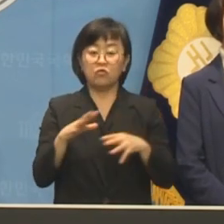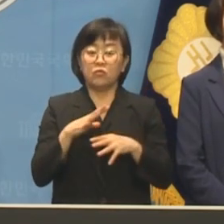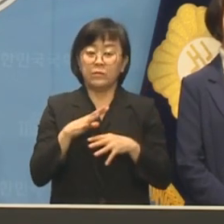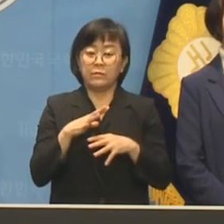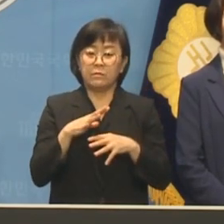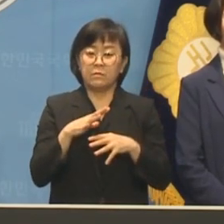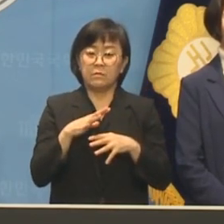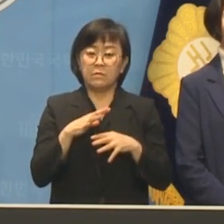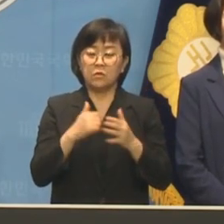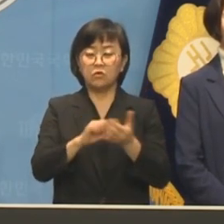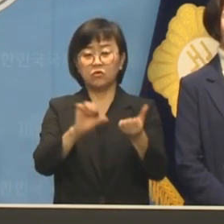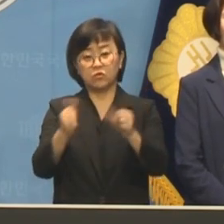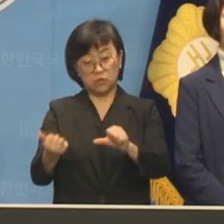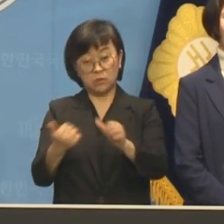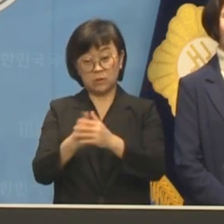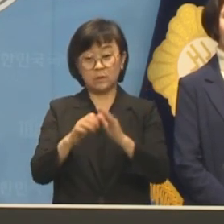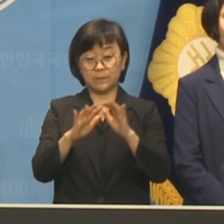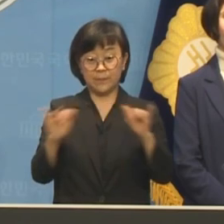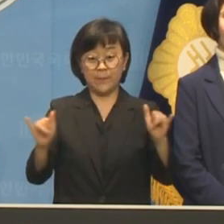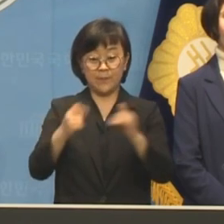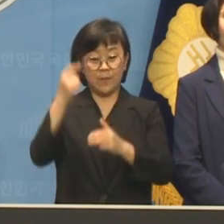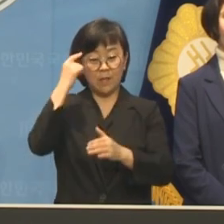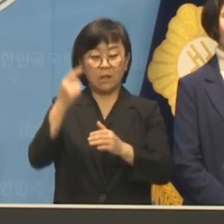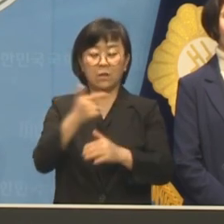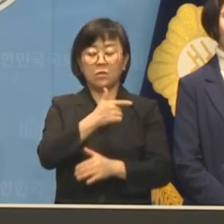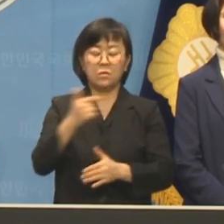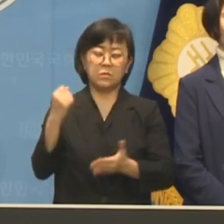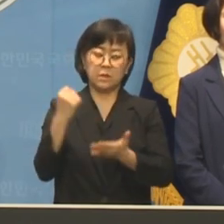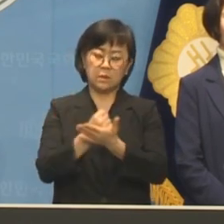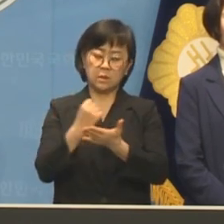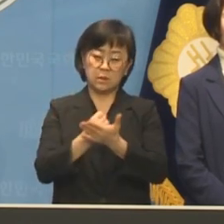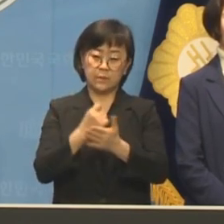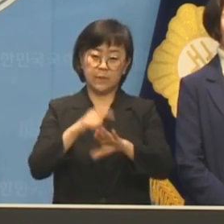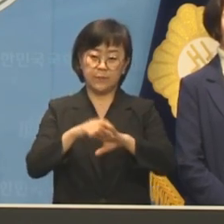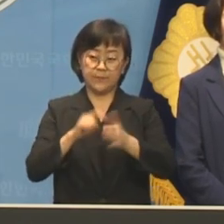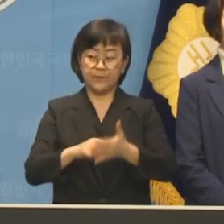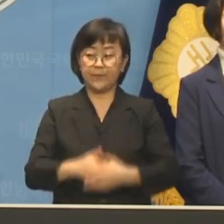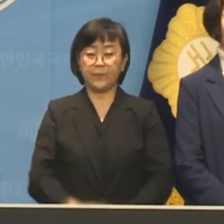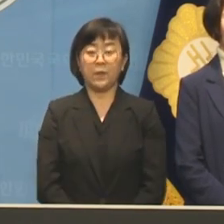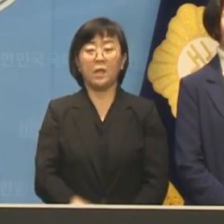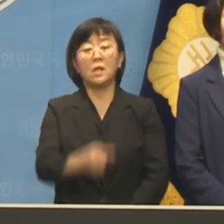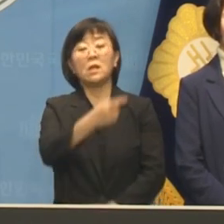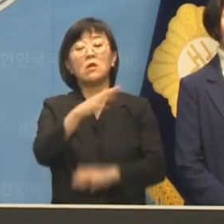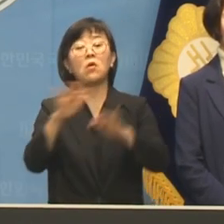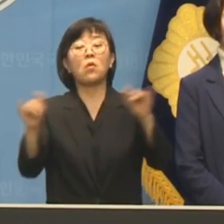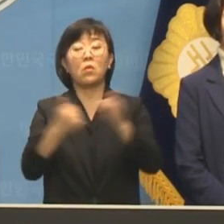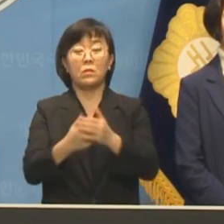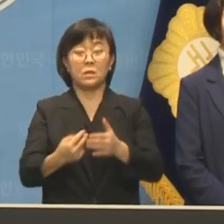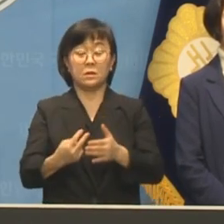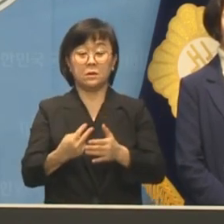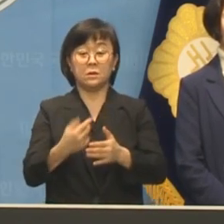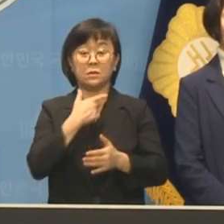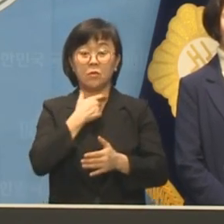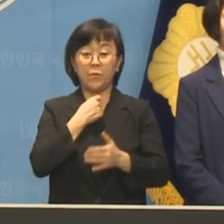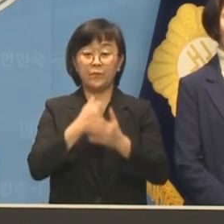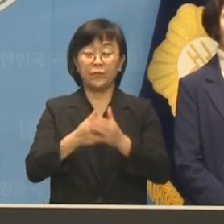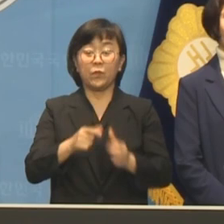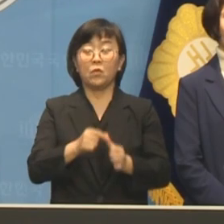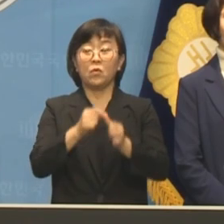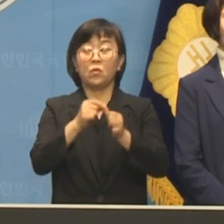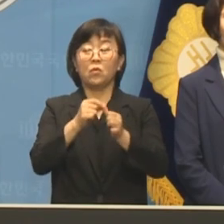떨었을 고인들을 생각하니 너무나 비통한 마음입니다. 소방관들의 숙명과도 같은